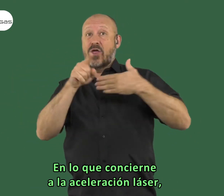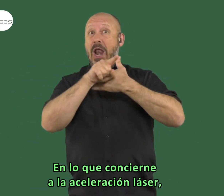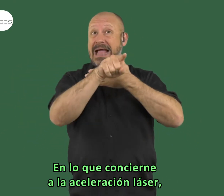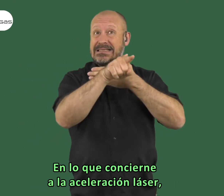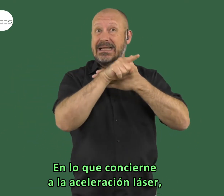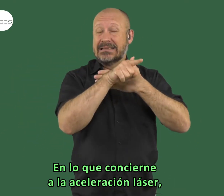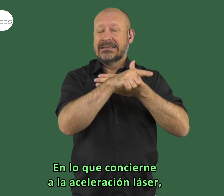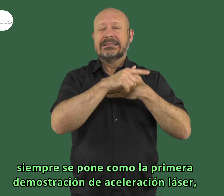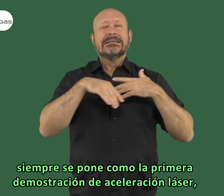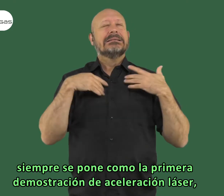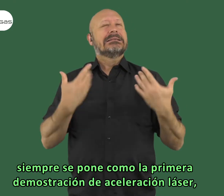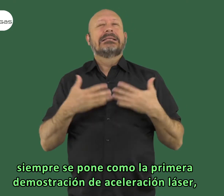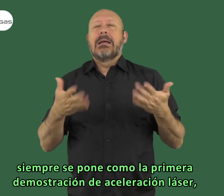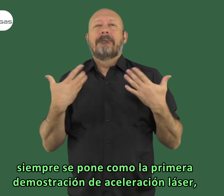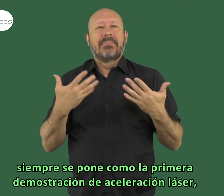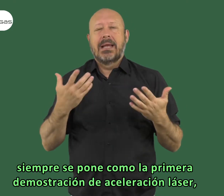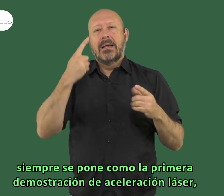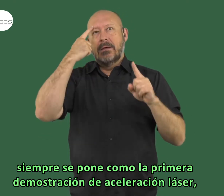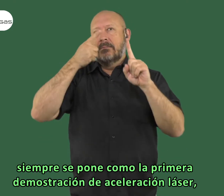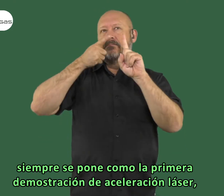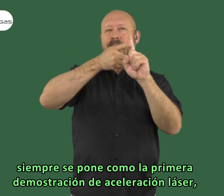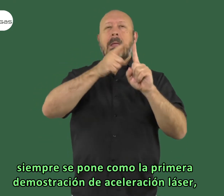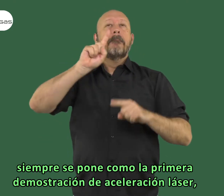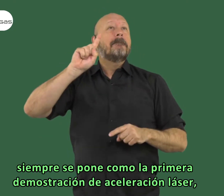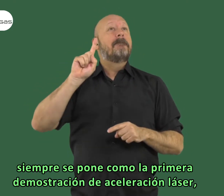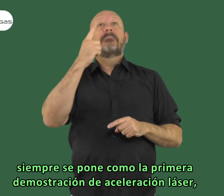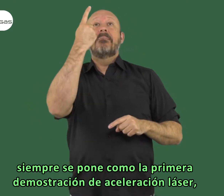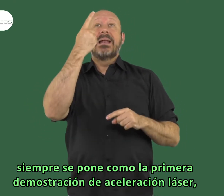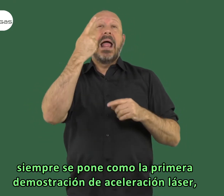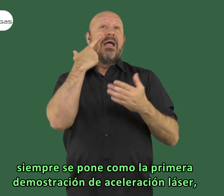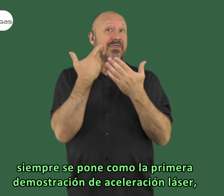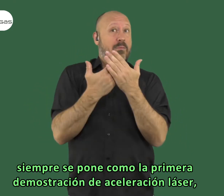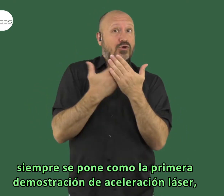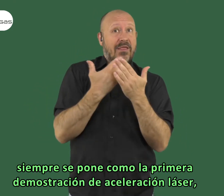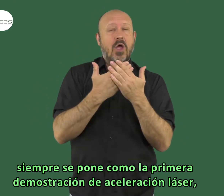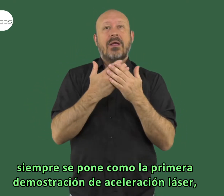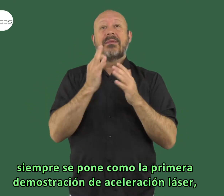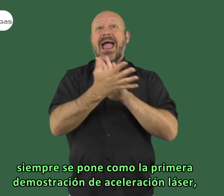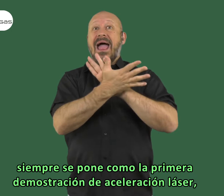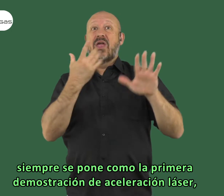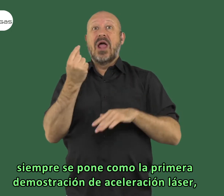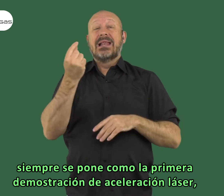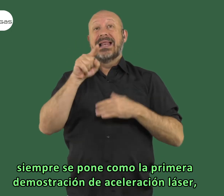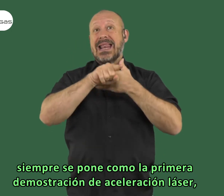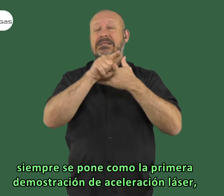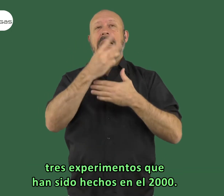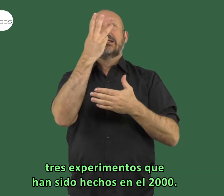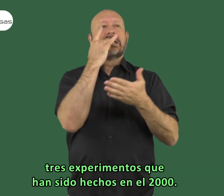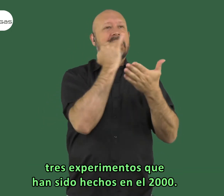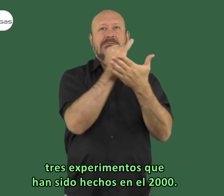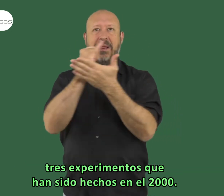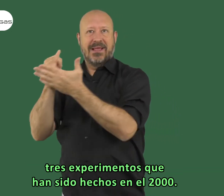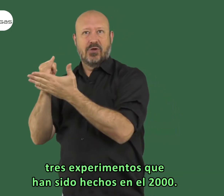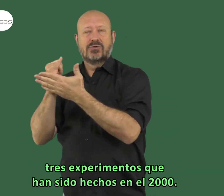la aceleración láser, siempre se pone como la primera demostración de aceleración láser los